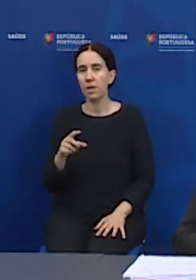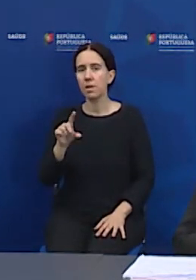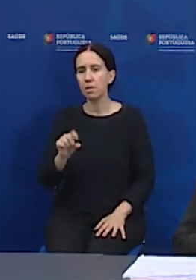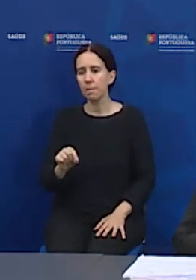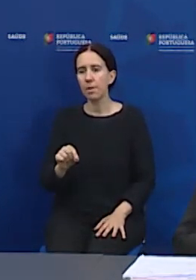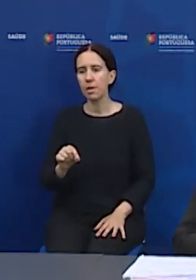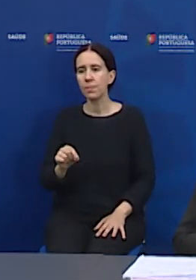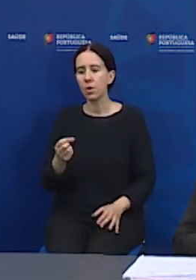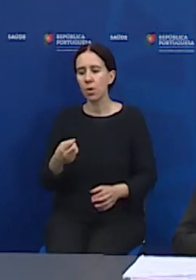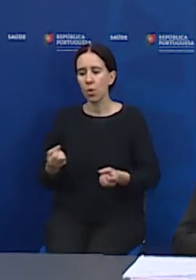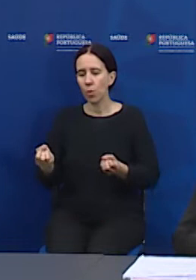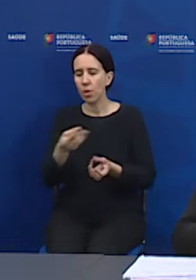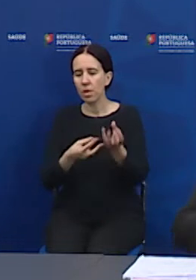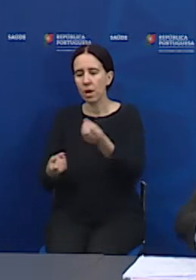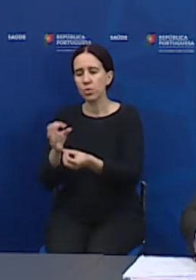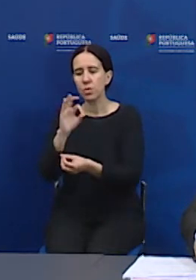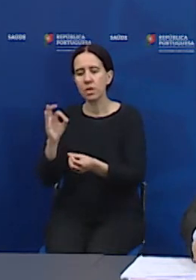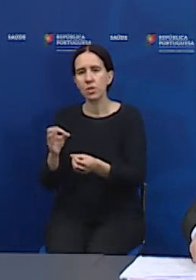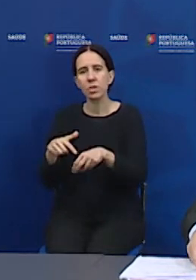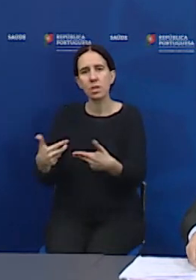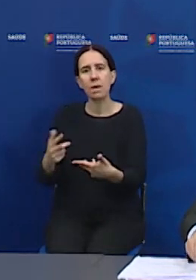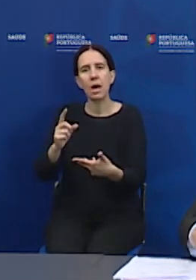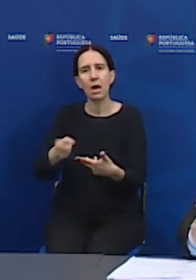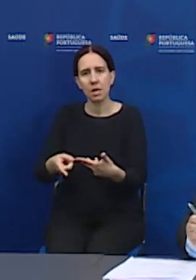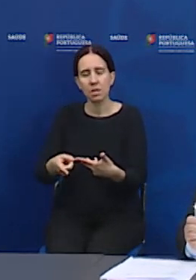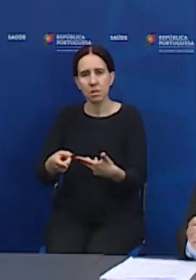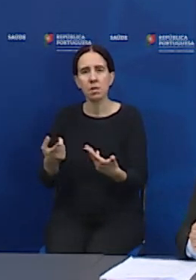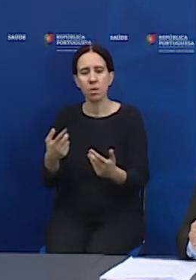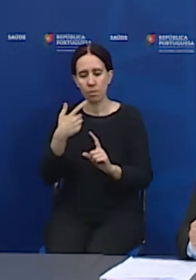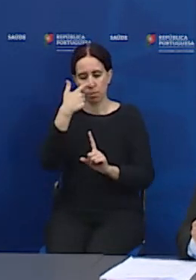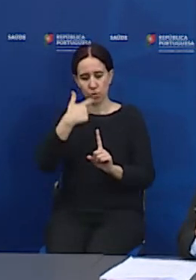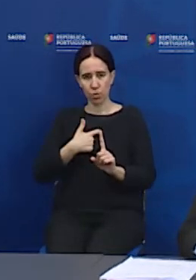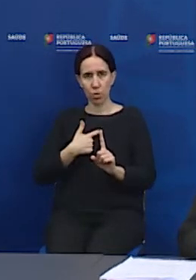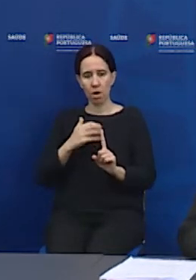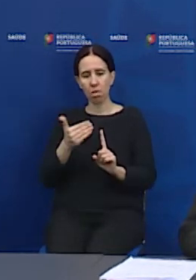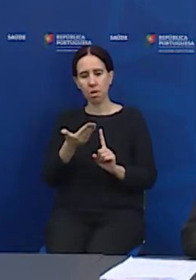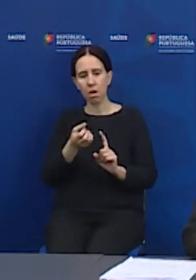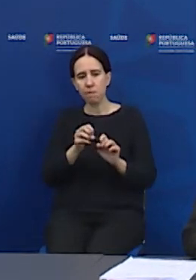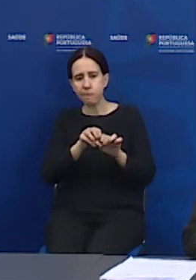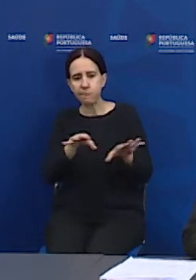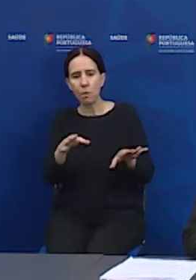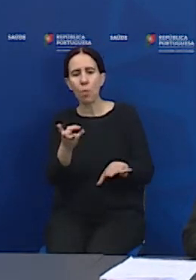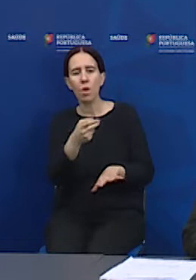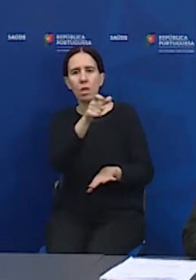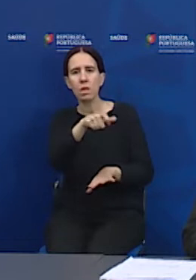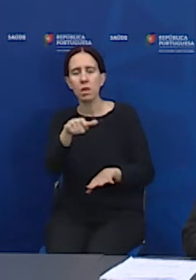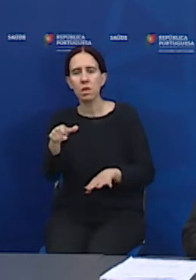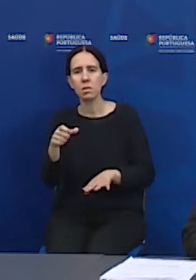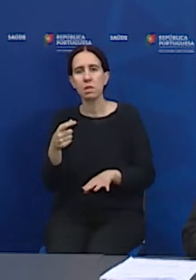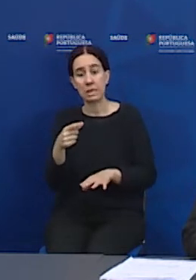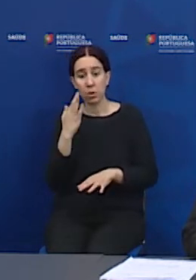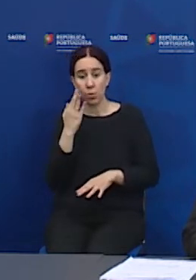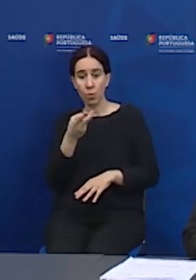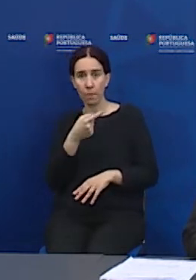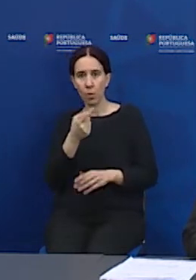qual é que é a taxa de contágio neste momento ou seja uma pessoa contagia quantas e como é que como é que